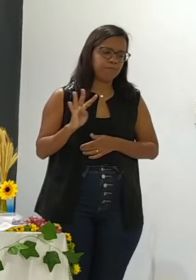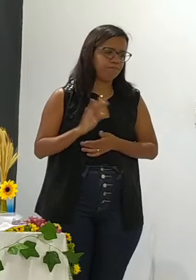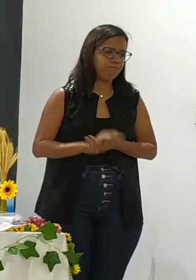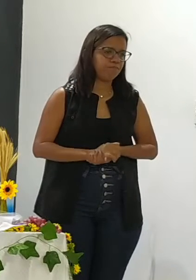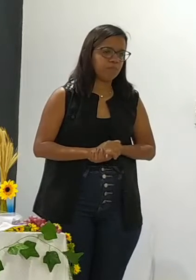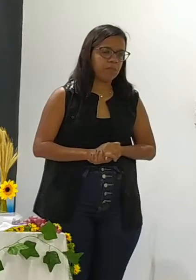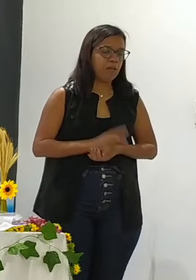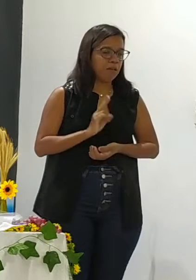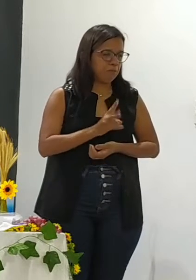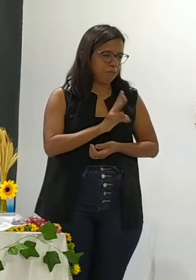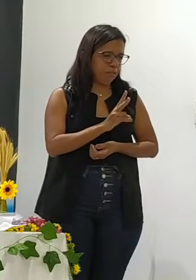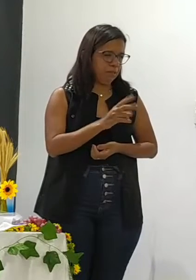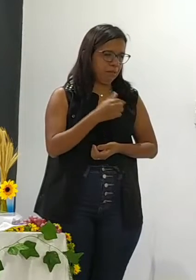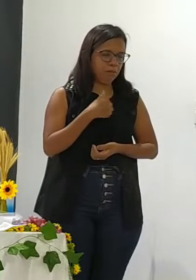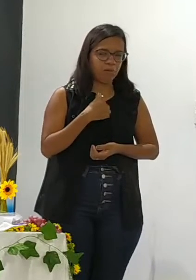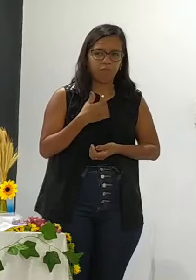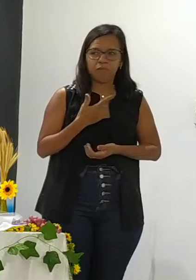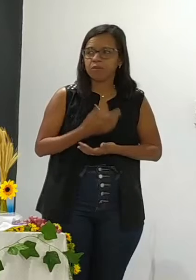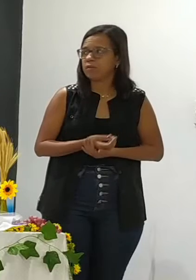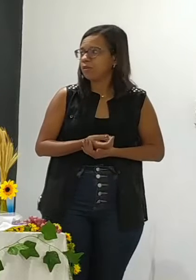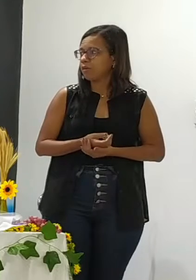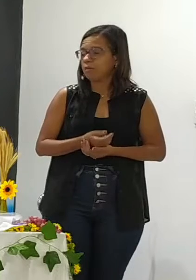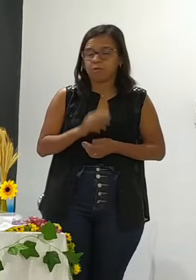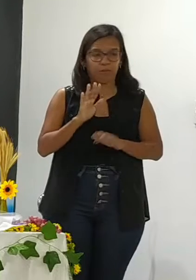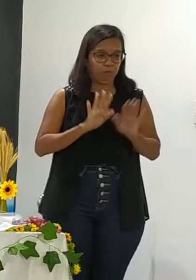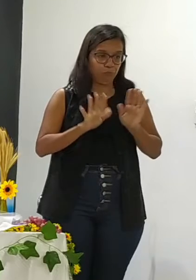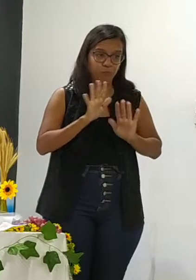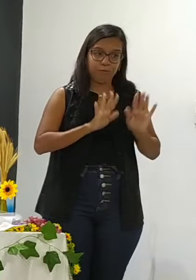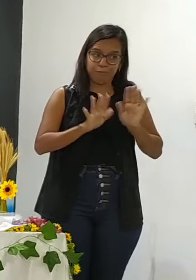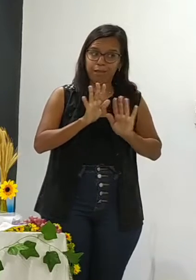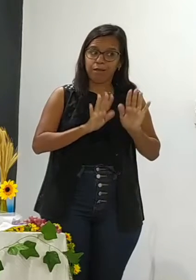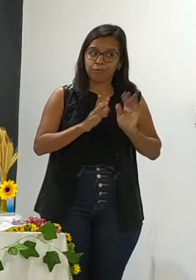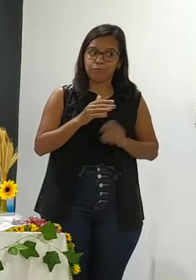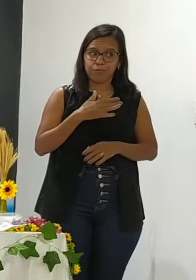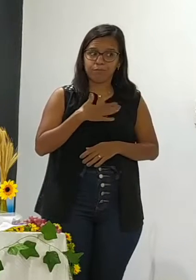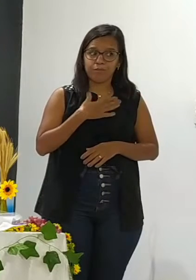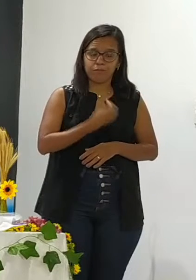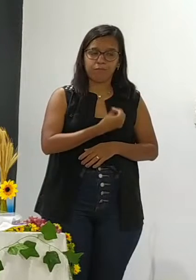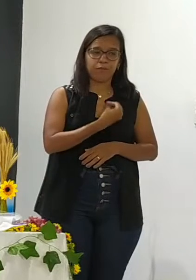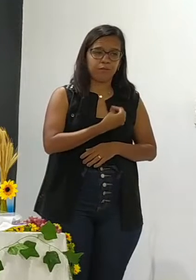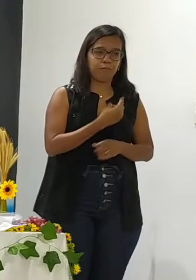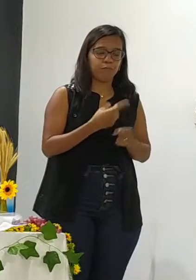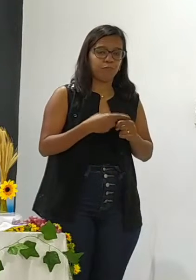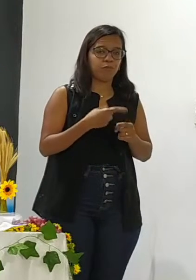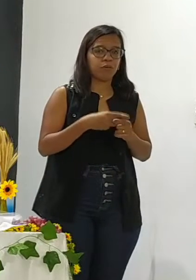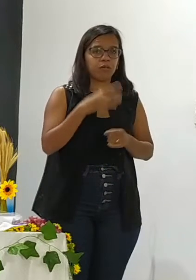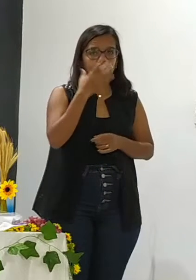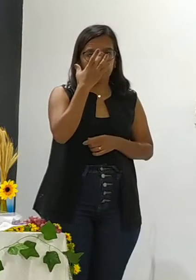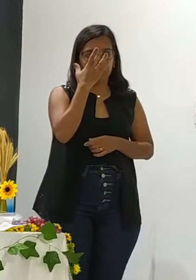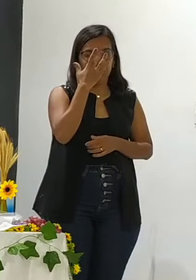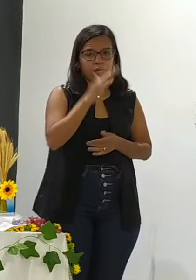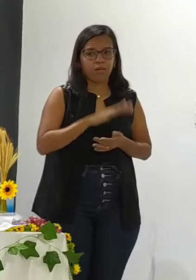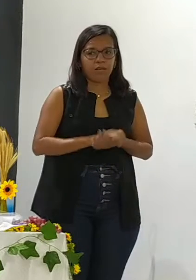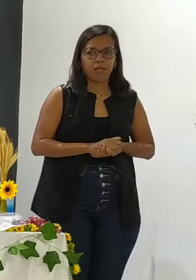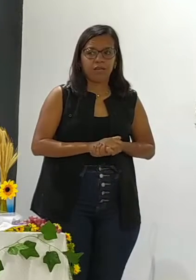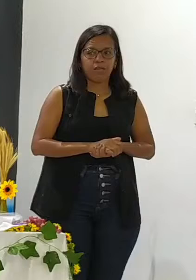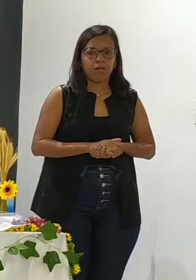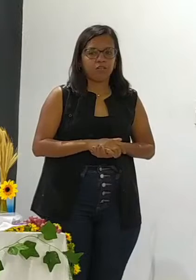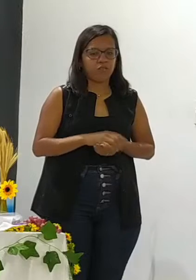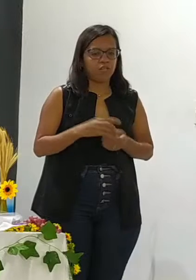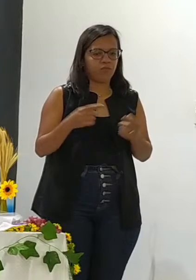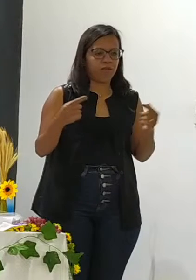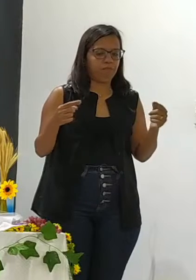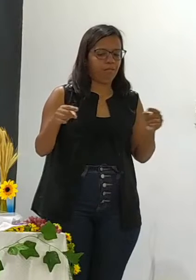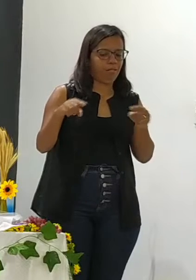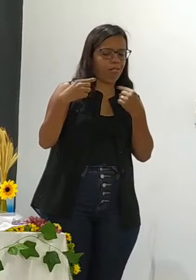Eu sempre fui assim, e até hoje eu tenho que ter um cuidado muito grande com isso. Porque de vez em quando vem as